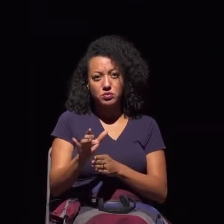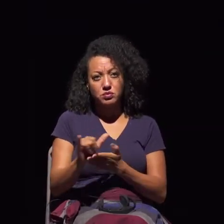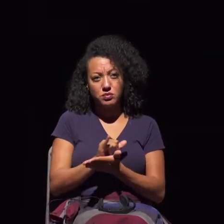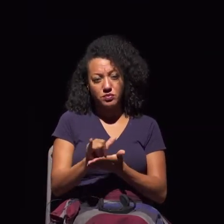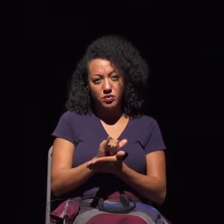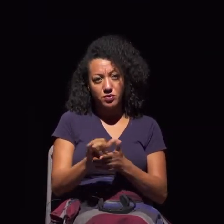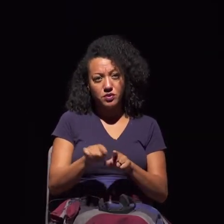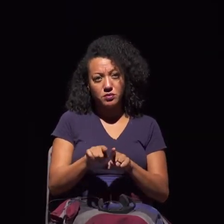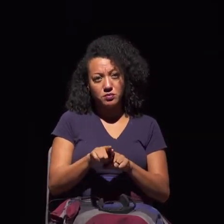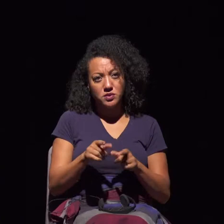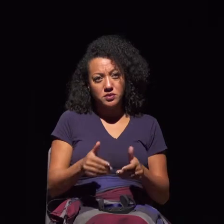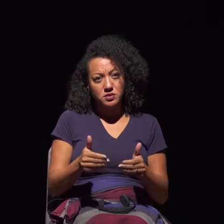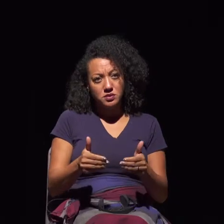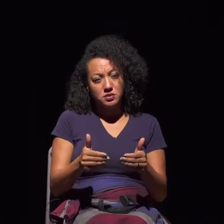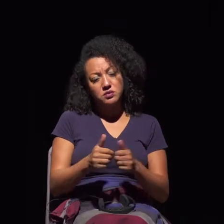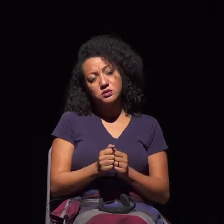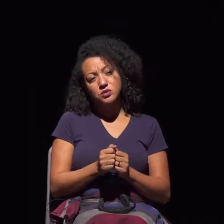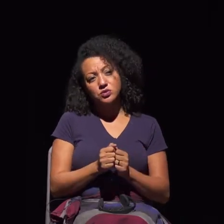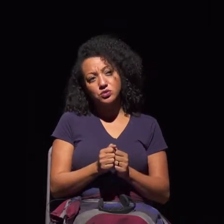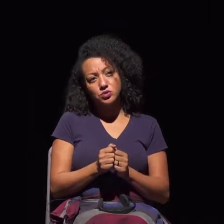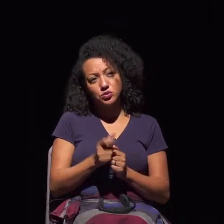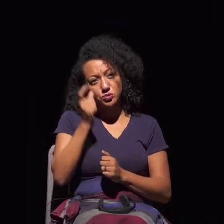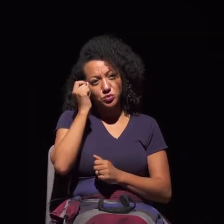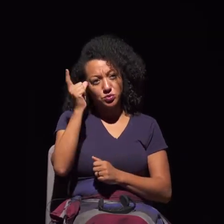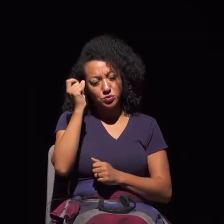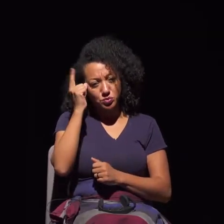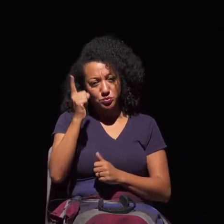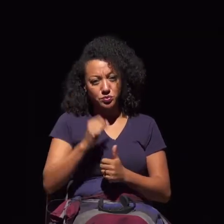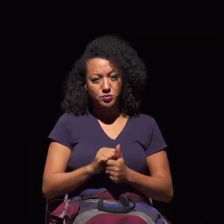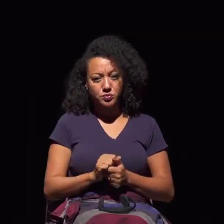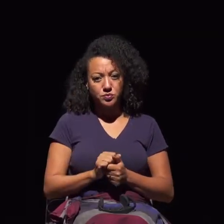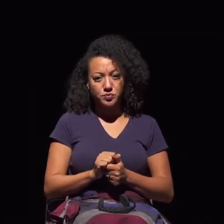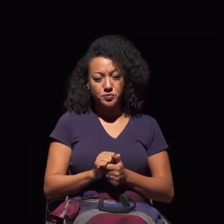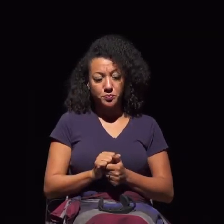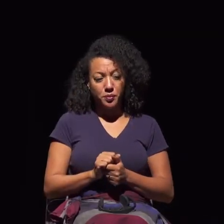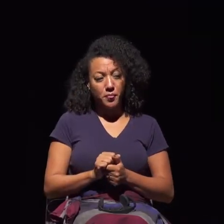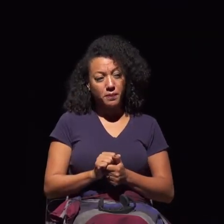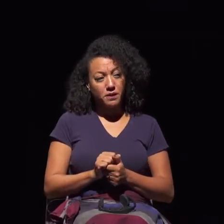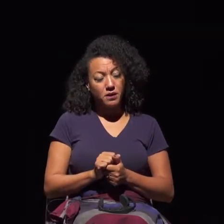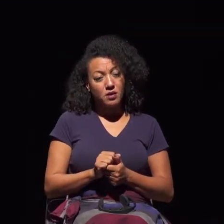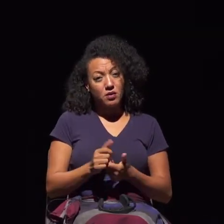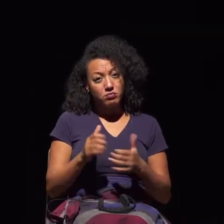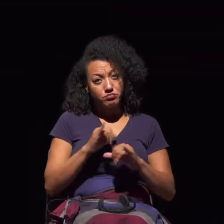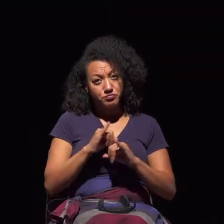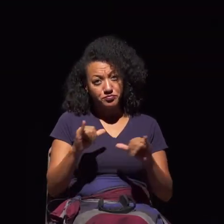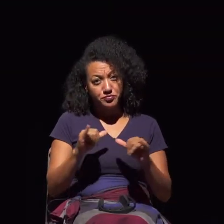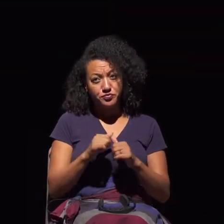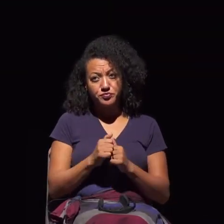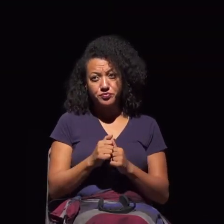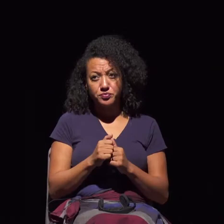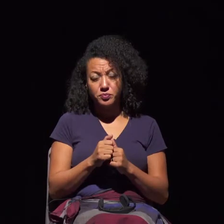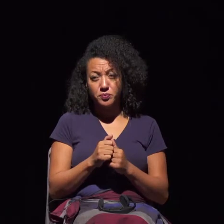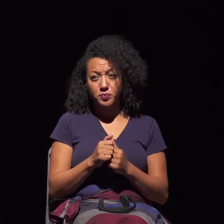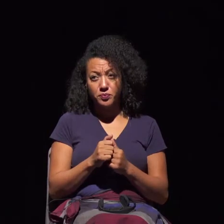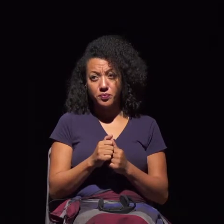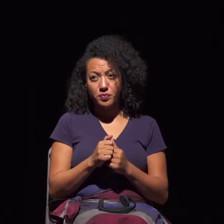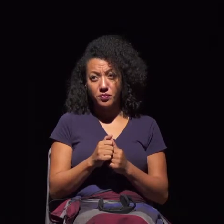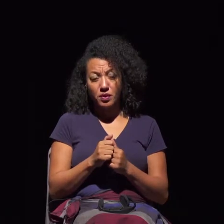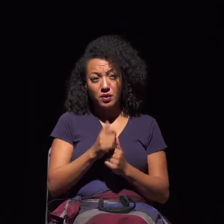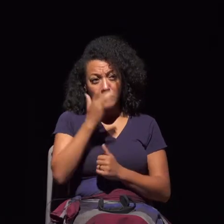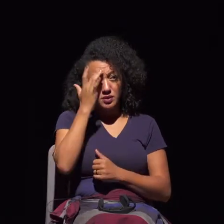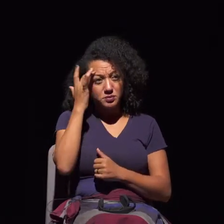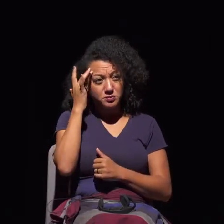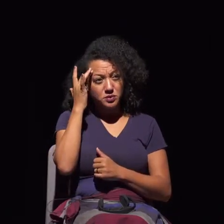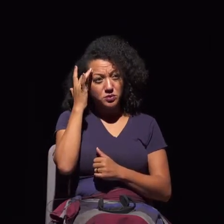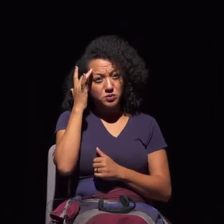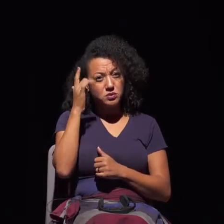através da Secretaria de Cultura e do Gracie Mansion Conservancy. Gostaria só de lembrá-los que os nossos funcionários